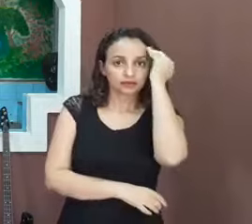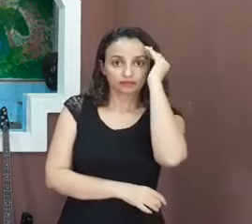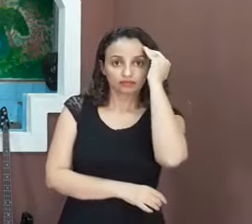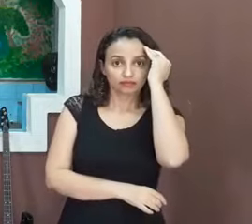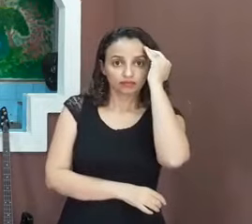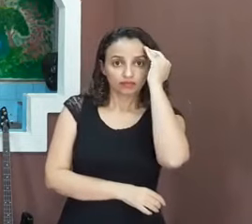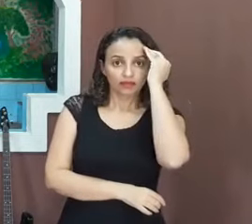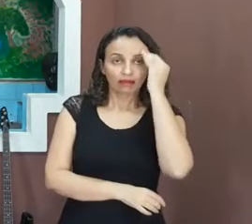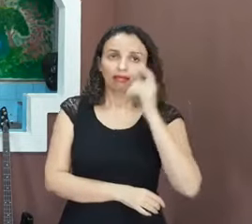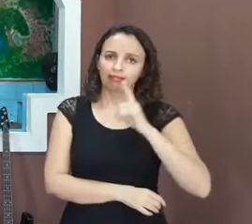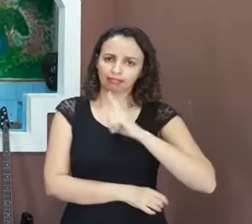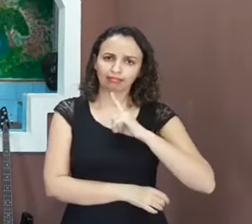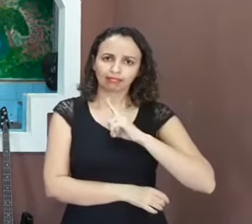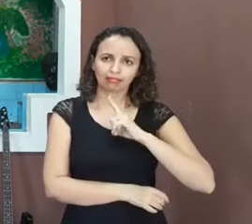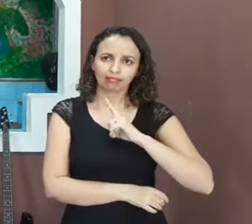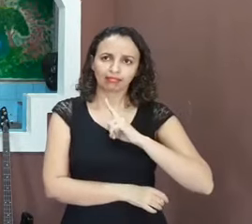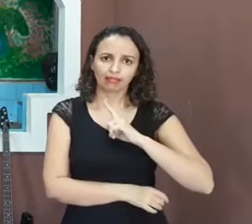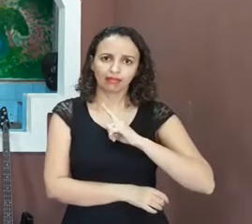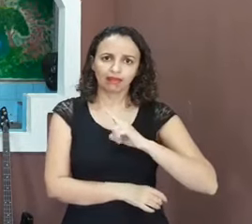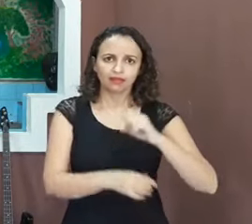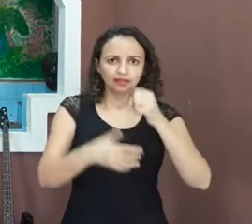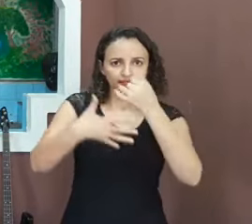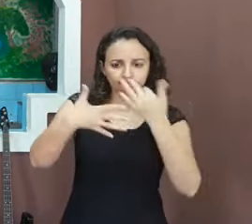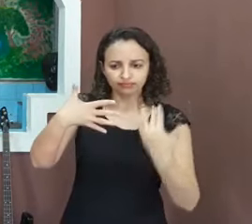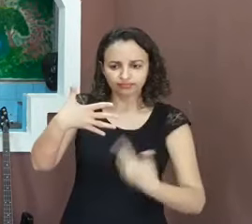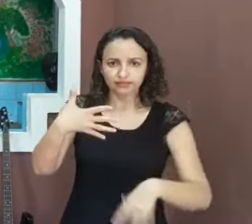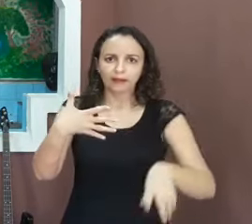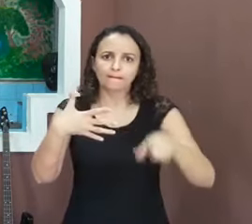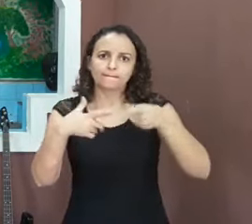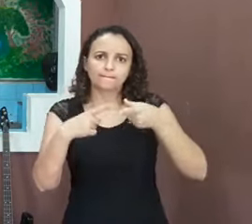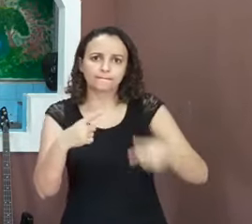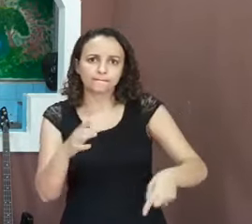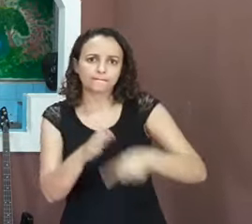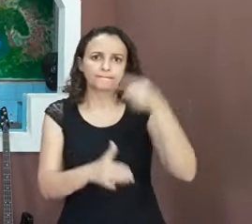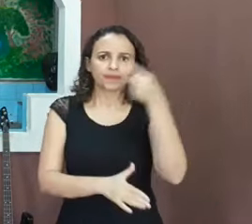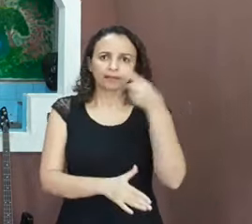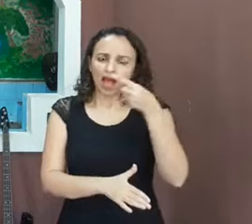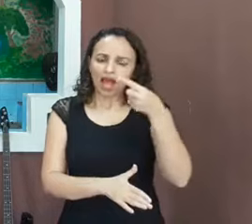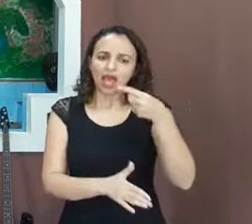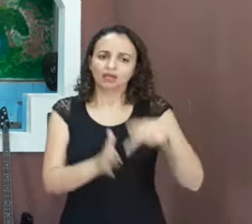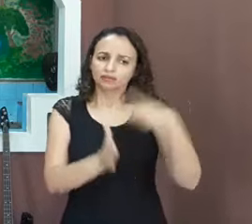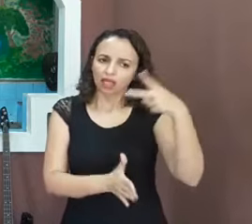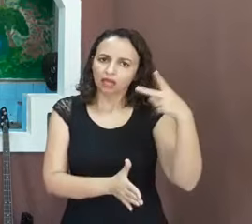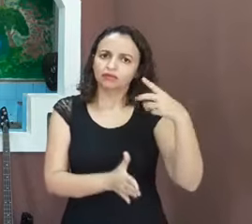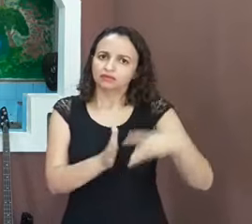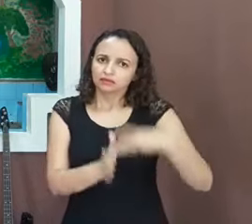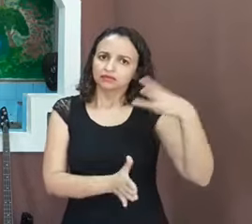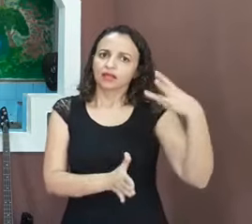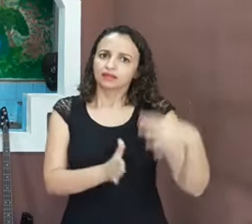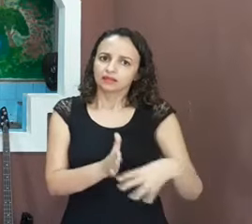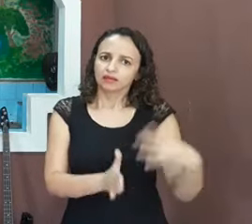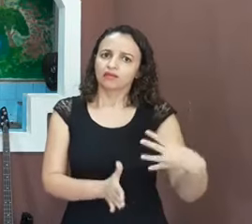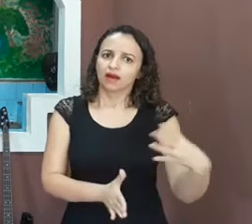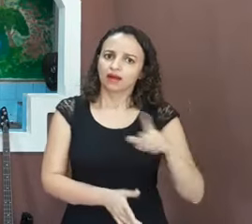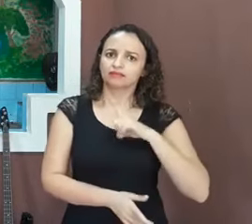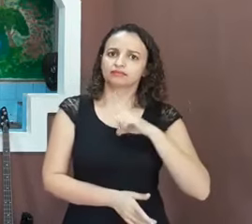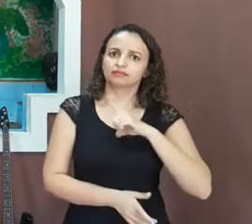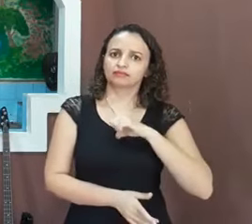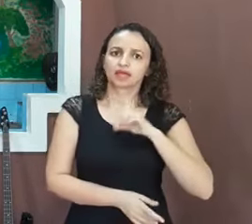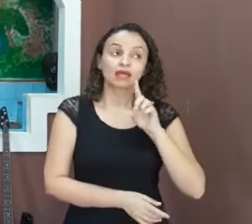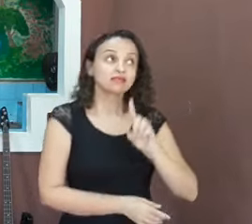do trabalho, ela vem de uma questão que o próprio Deus já colocou. Há uma hierarquia, ou seja,